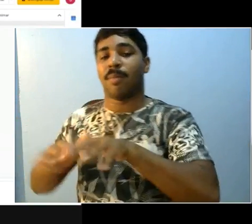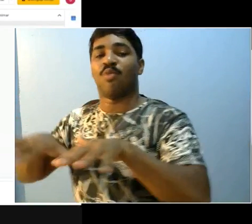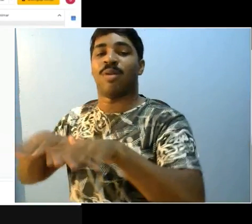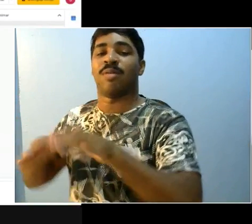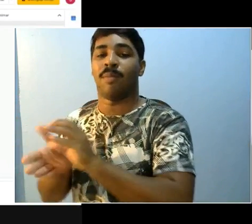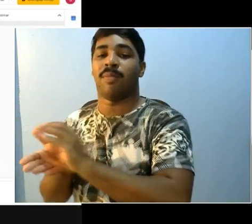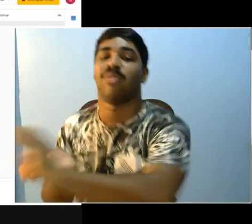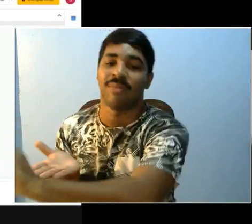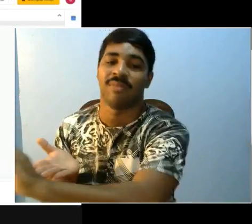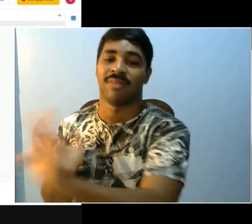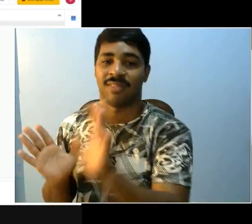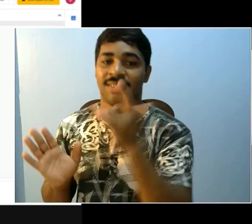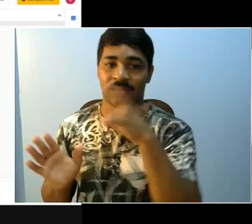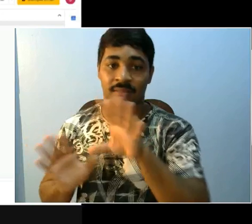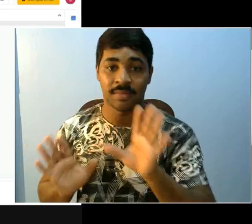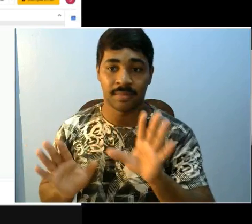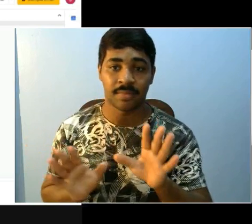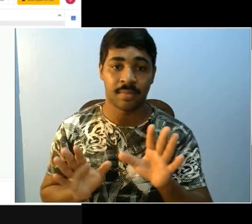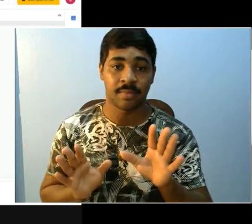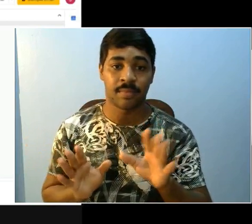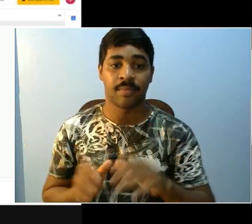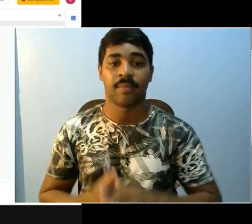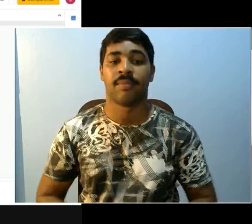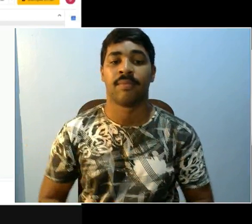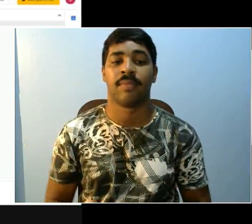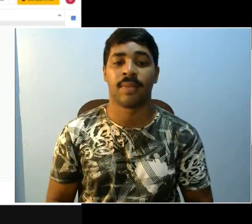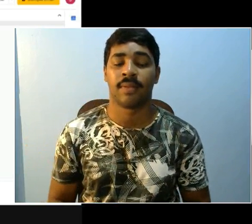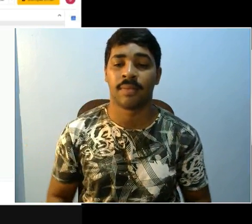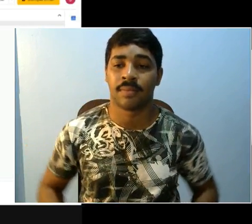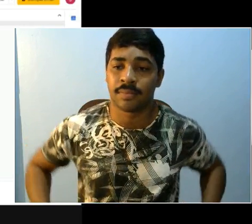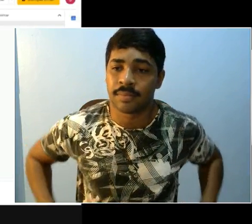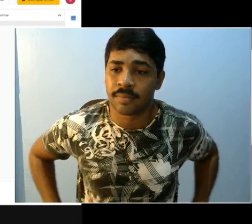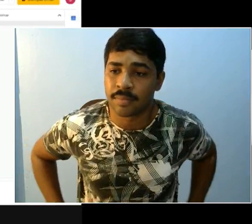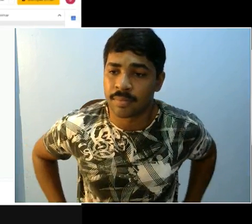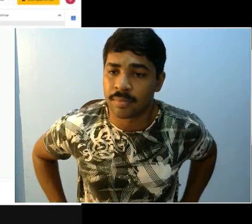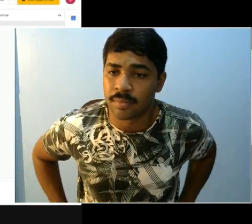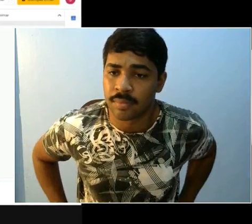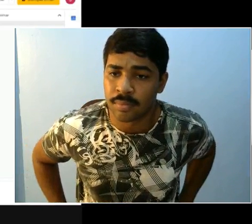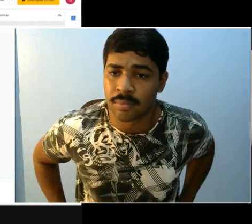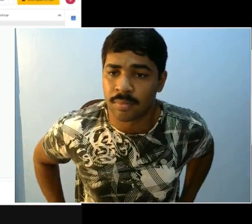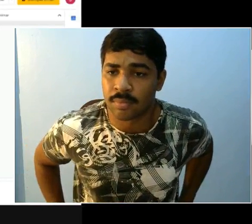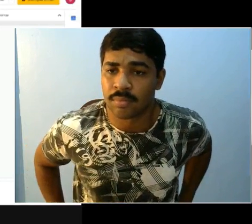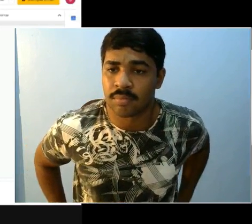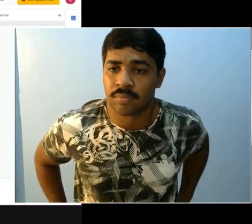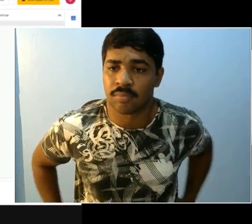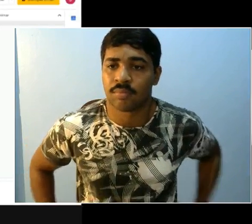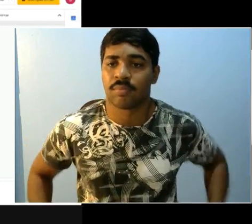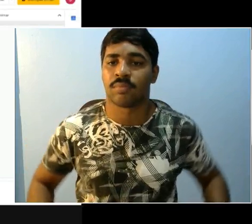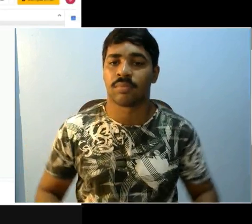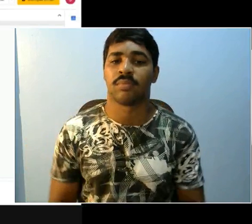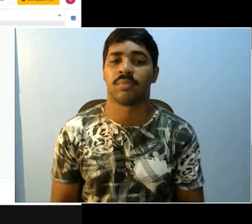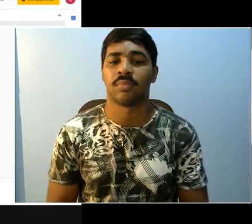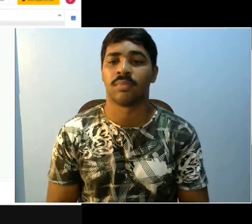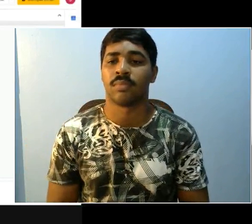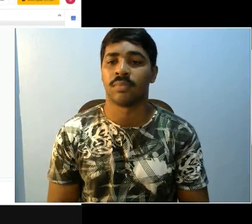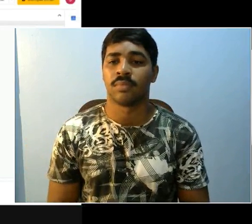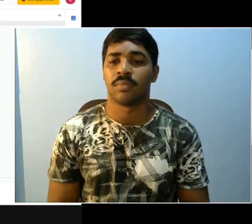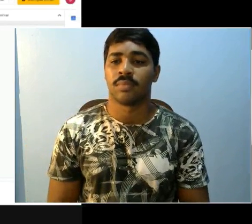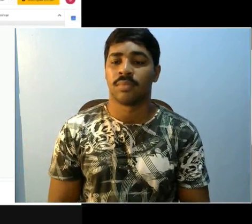Dada essa fórmula aqui em cima. Então, deixa eu até colocar ela aqui, ó. É dada por essa fórmula aqui em cima.